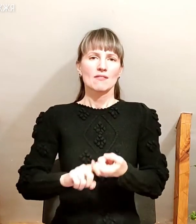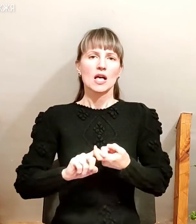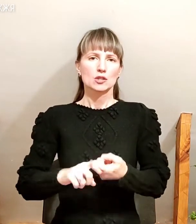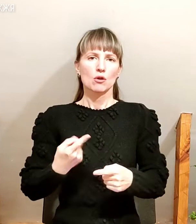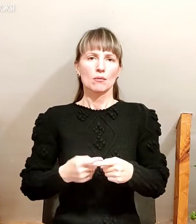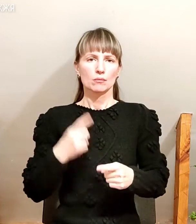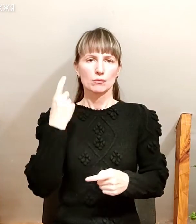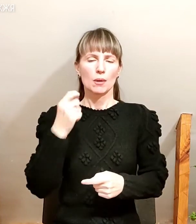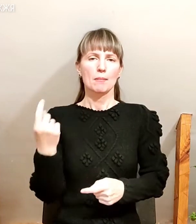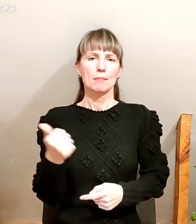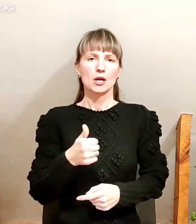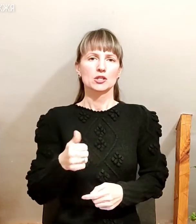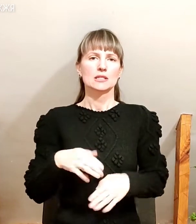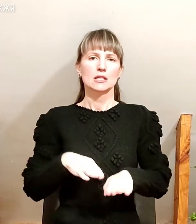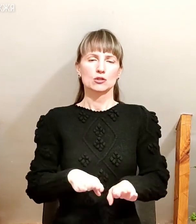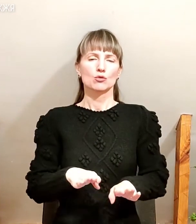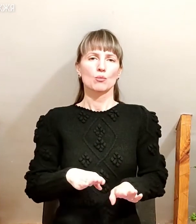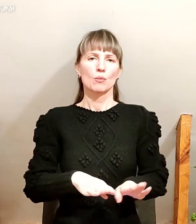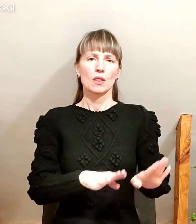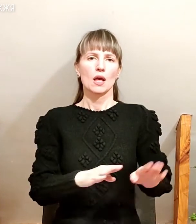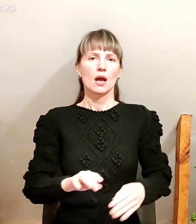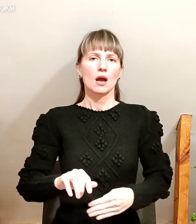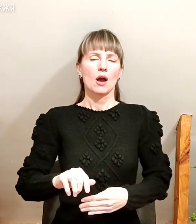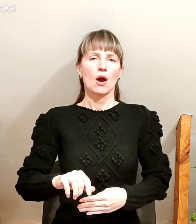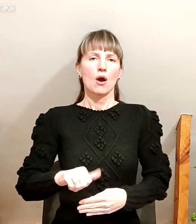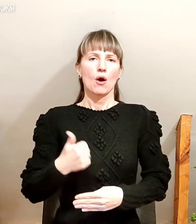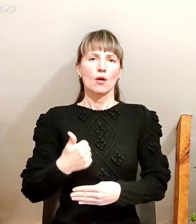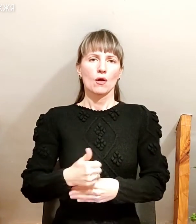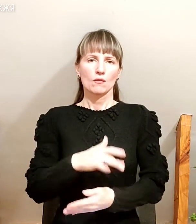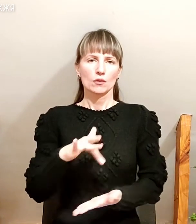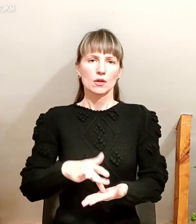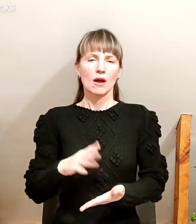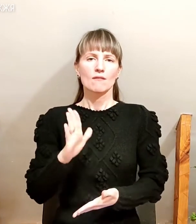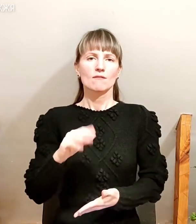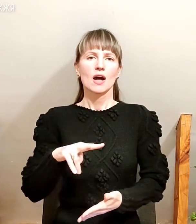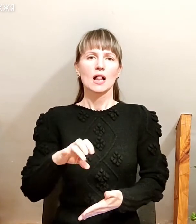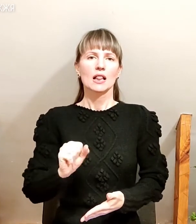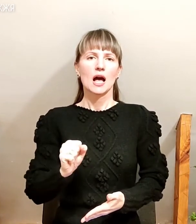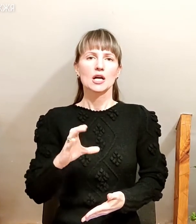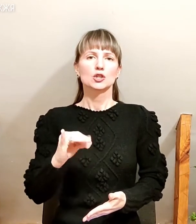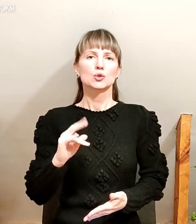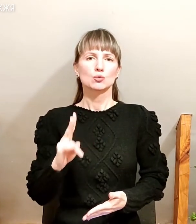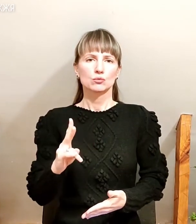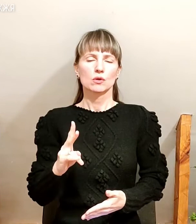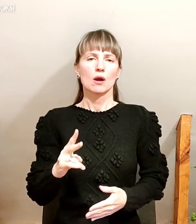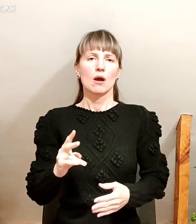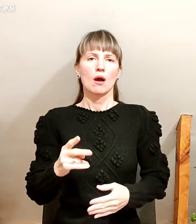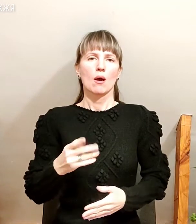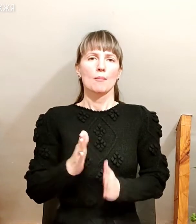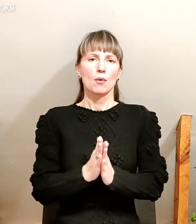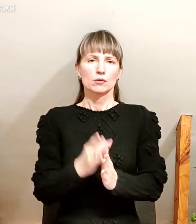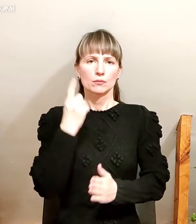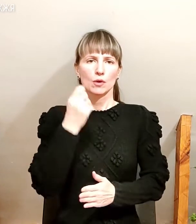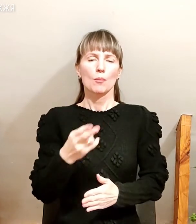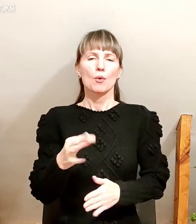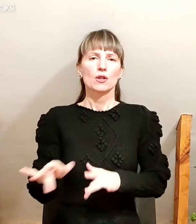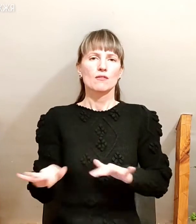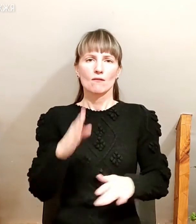заступник Запорізького міського голови Олександр Власюк. Також він закликав повідомляти про рух саме ворожої техніки та